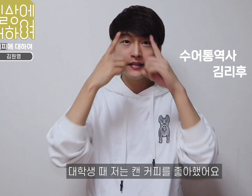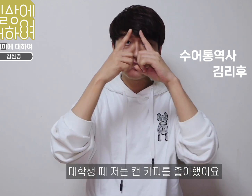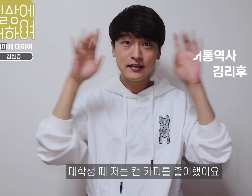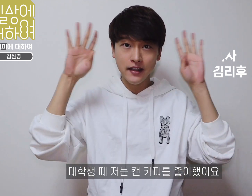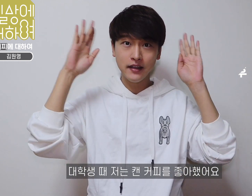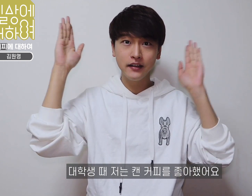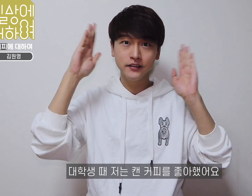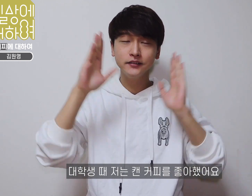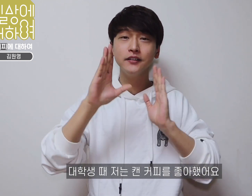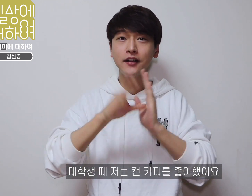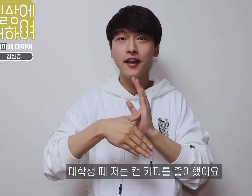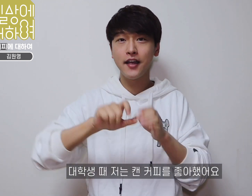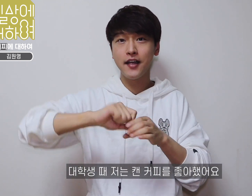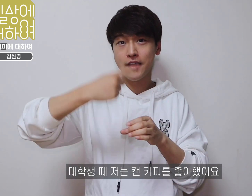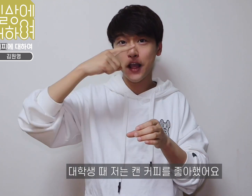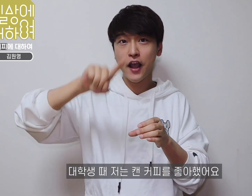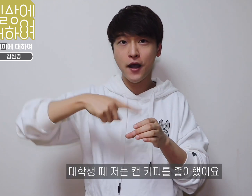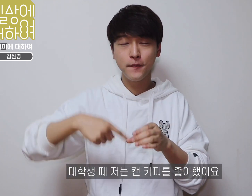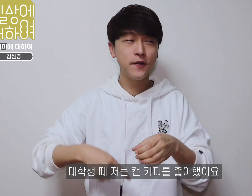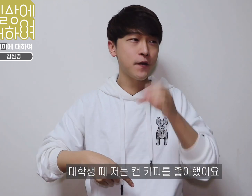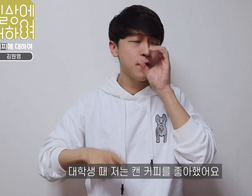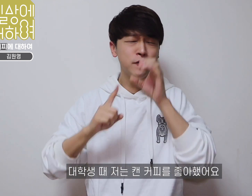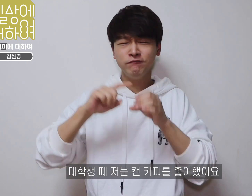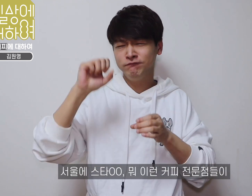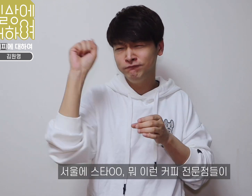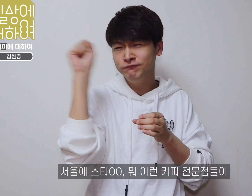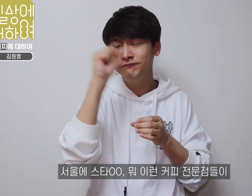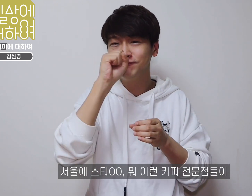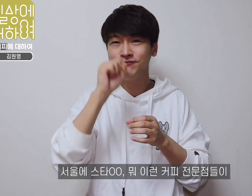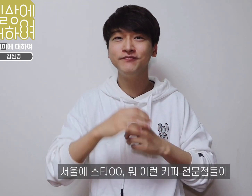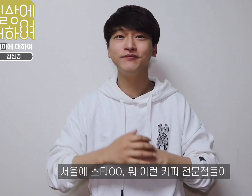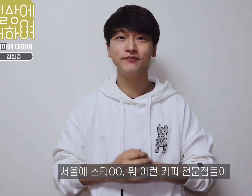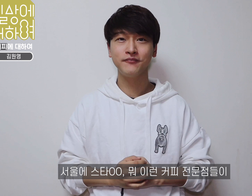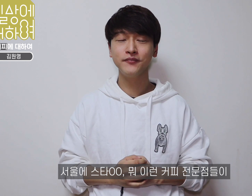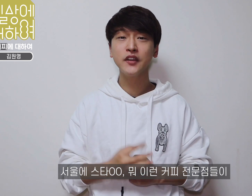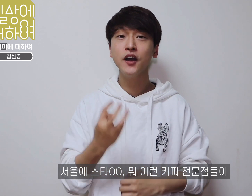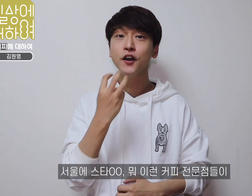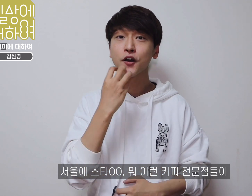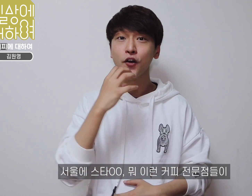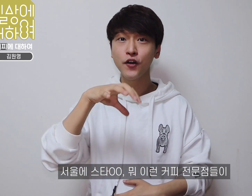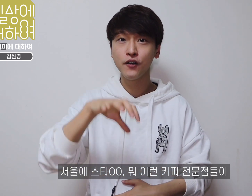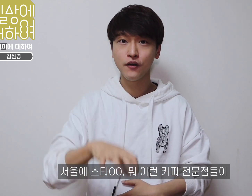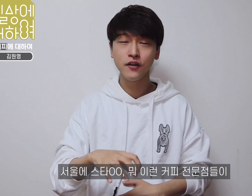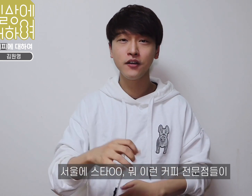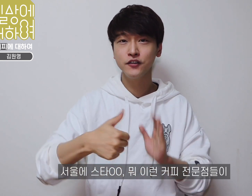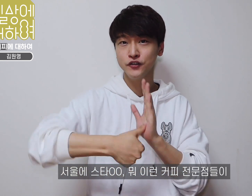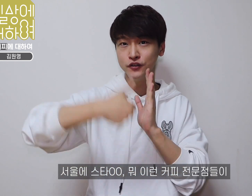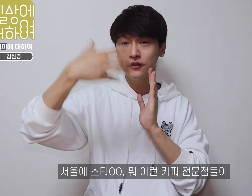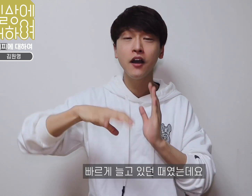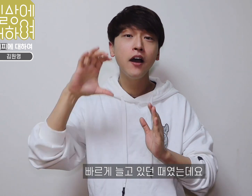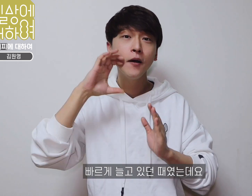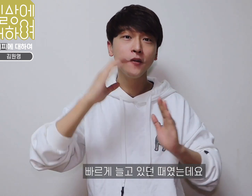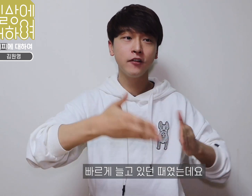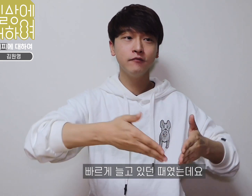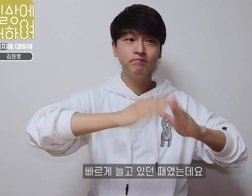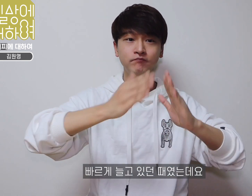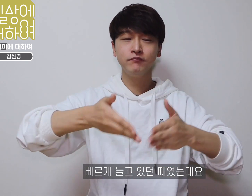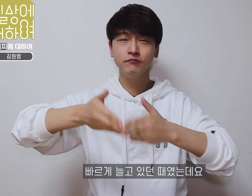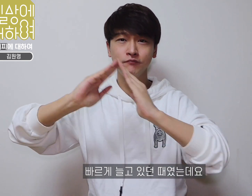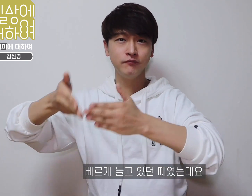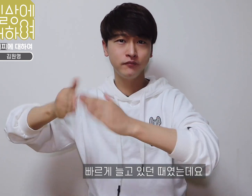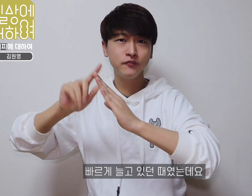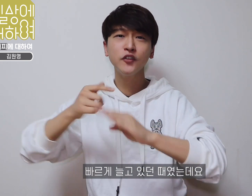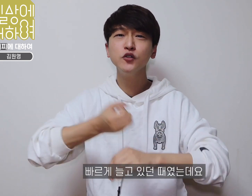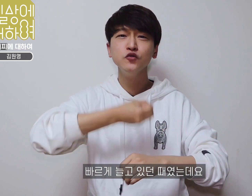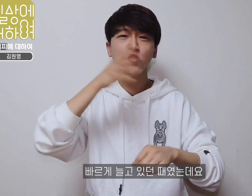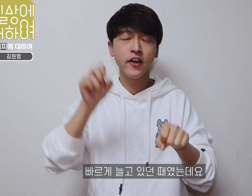대학생 때 저는 캔커피를 좋아했어요. 서울의 스타 땡땡 뭐 이런 커피 전문점들이 빠르게 늘고